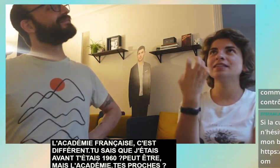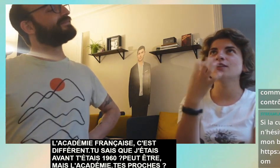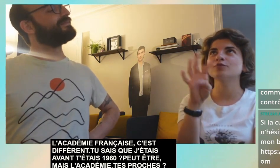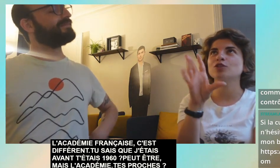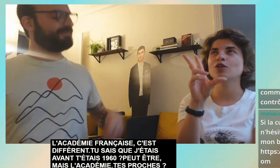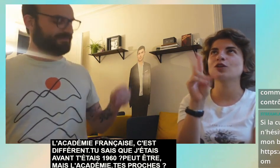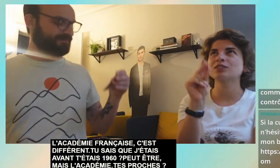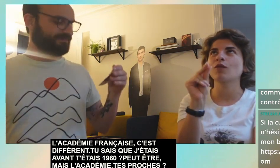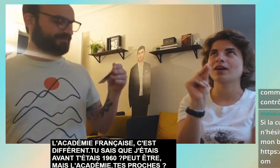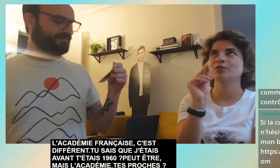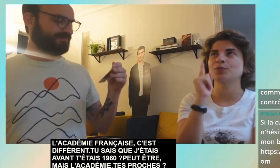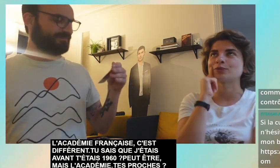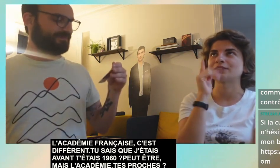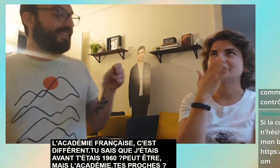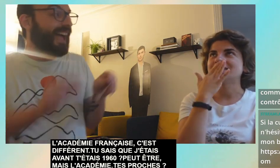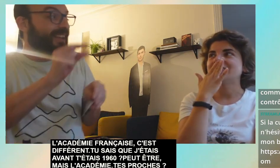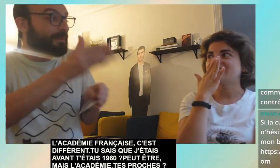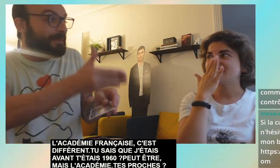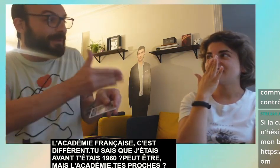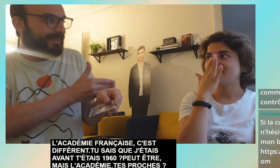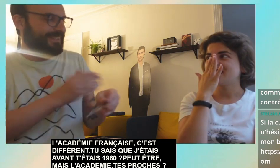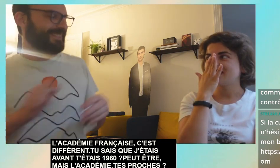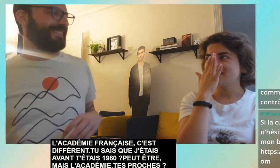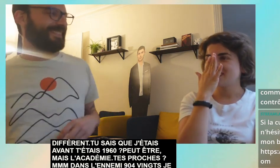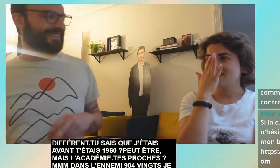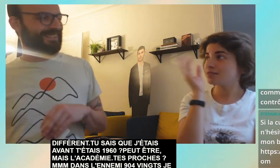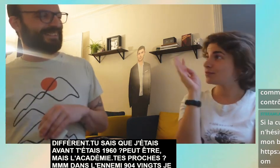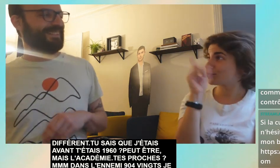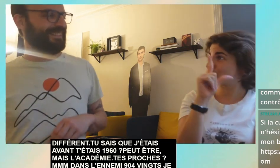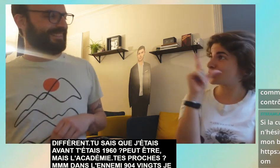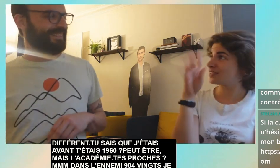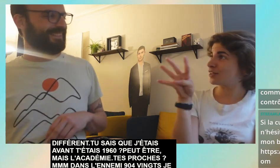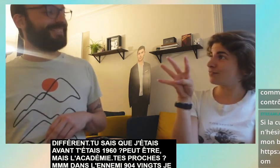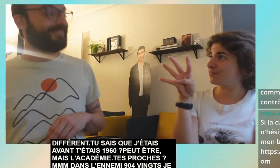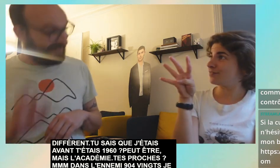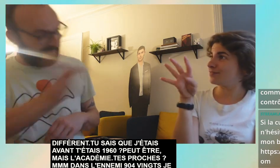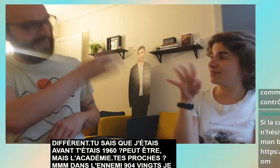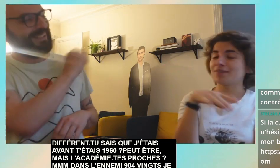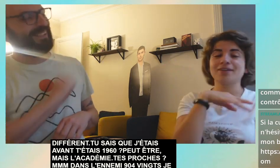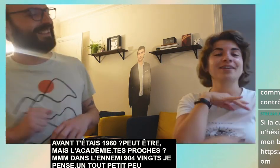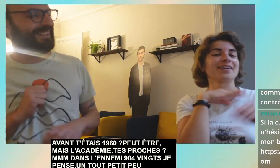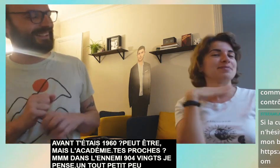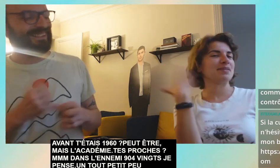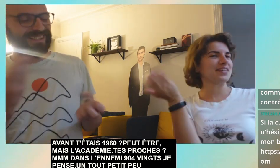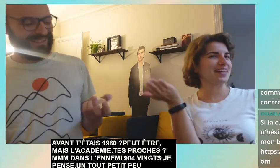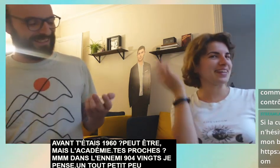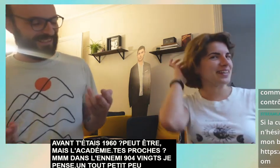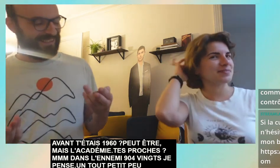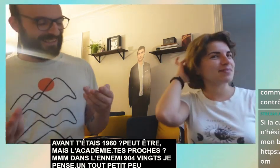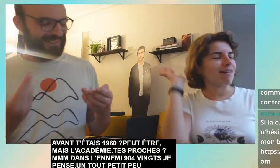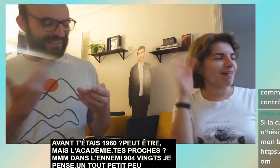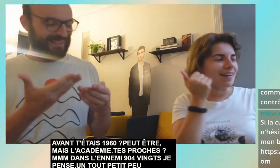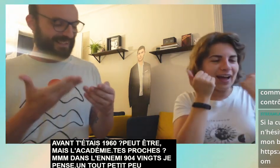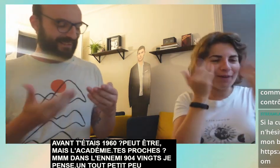t'es sûr. C'est dans les 1980, je pense. Un tout petit peu avant. 79? Oui, Ah, bah voilà. c'est La ça.